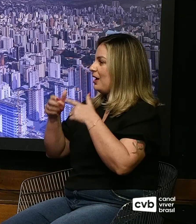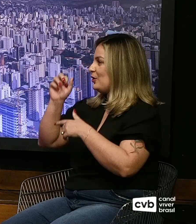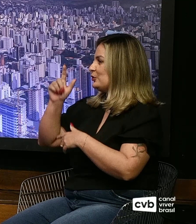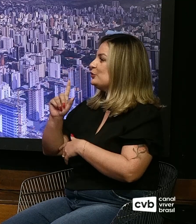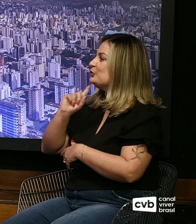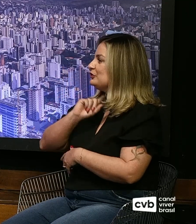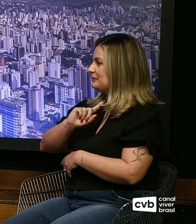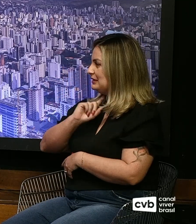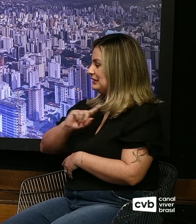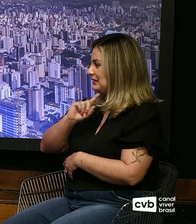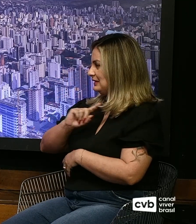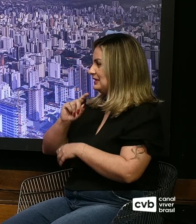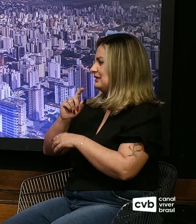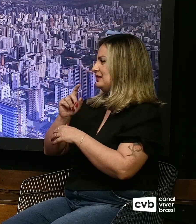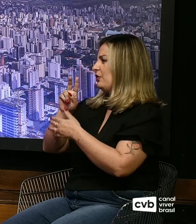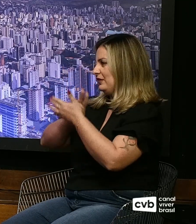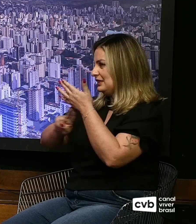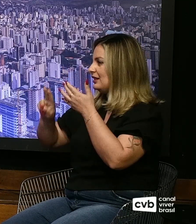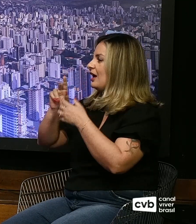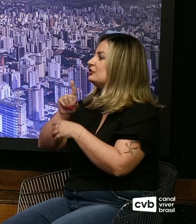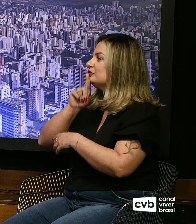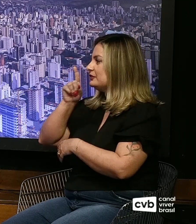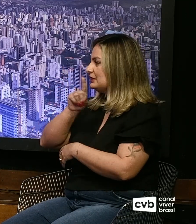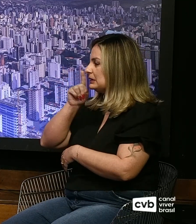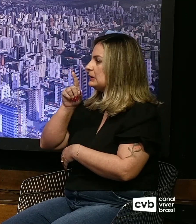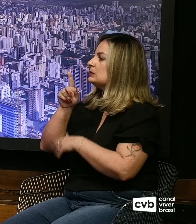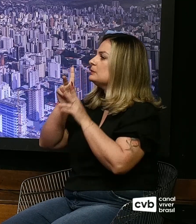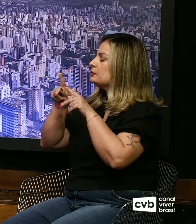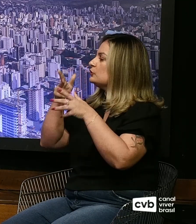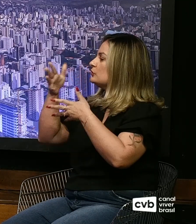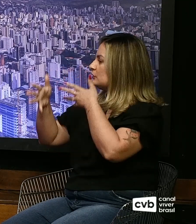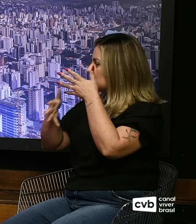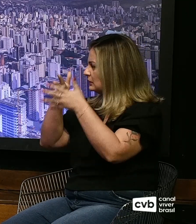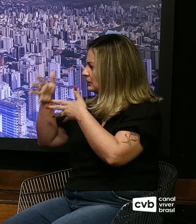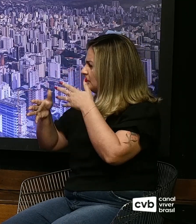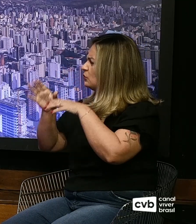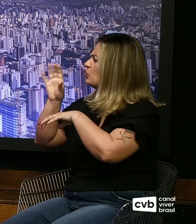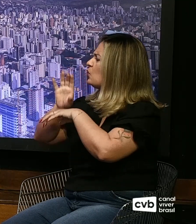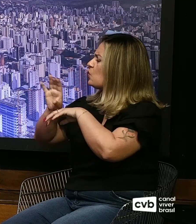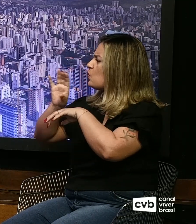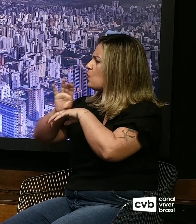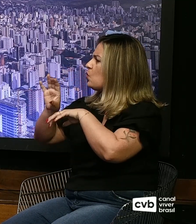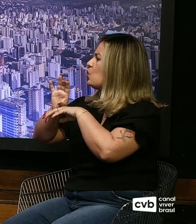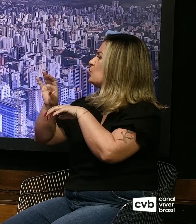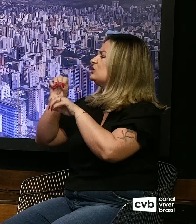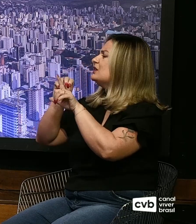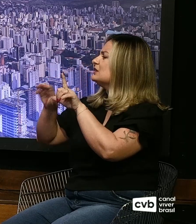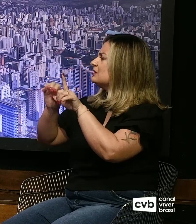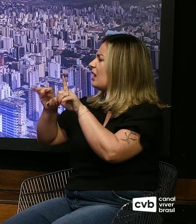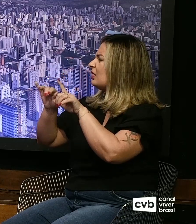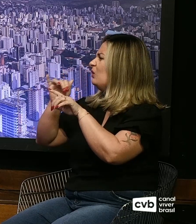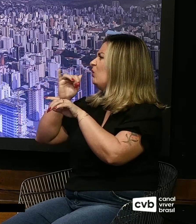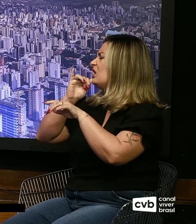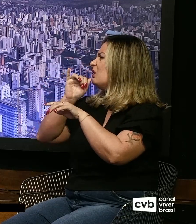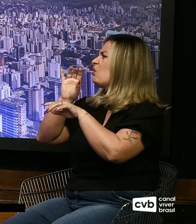Bem, eu trabalho no sul de Minas, numa universidade pública, na Unifal, que a Universidade Federal de Alagoas,